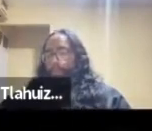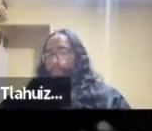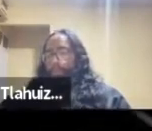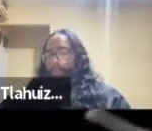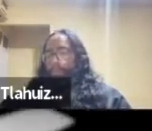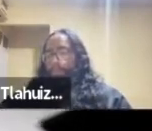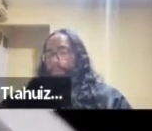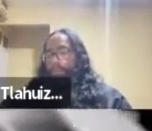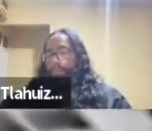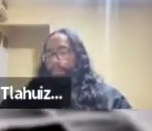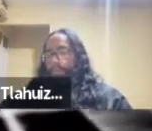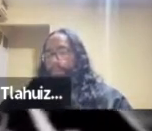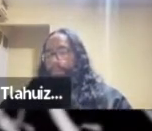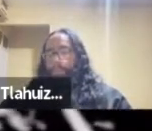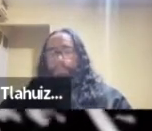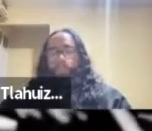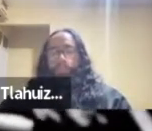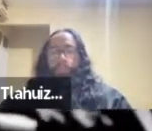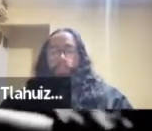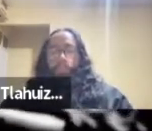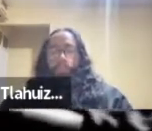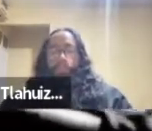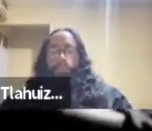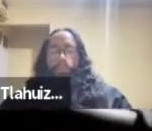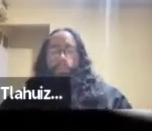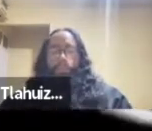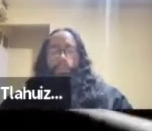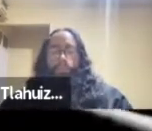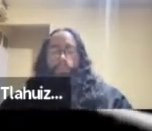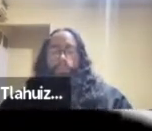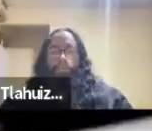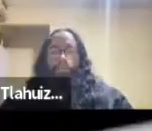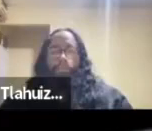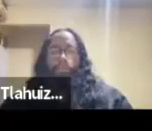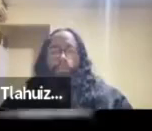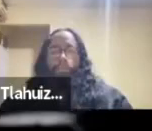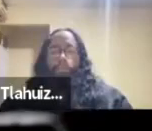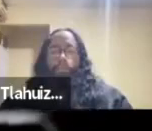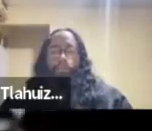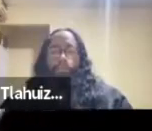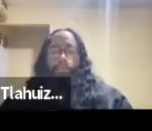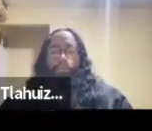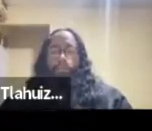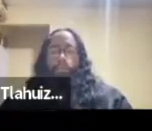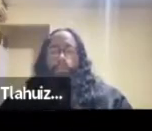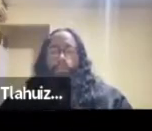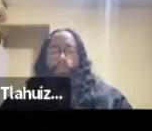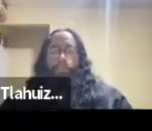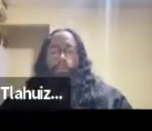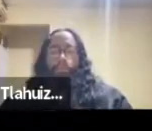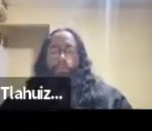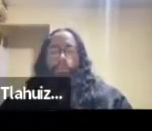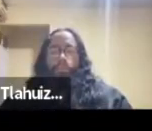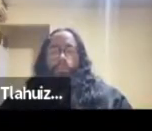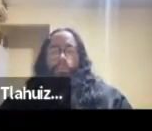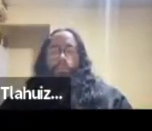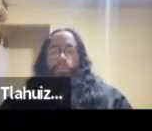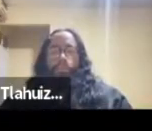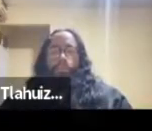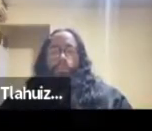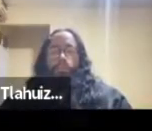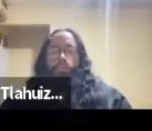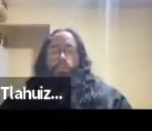que viabilizó que se armara a partir del